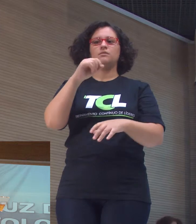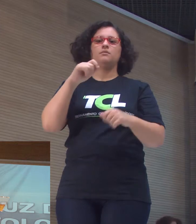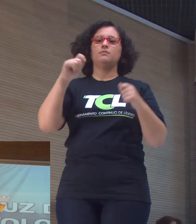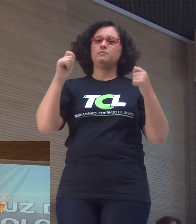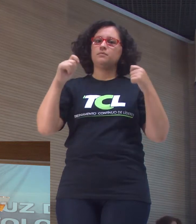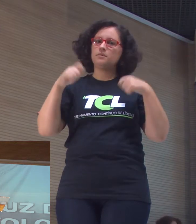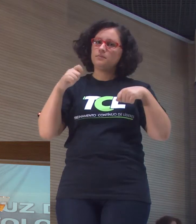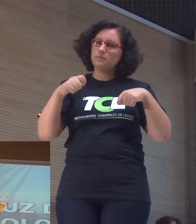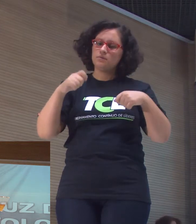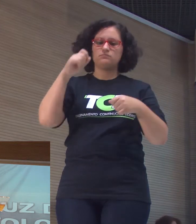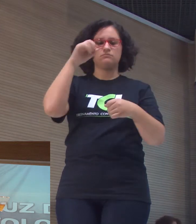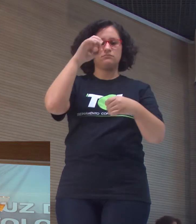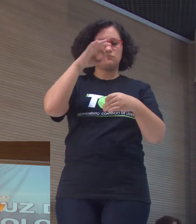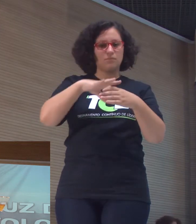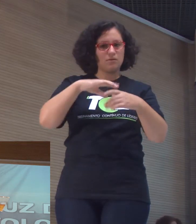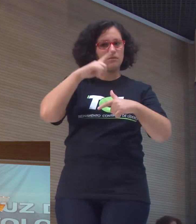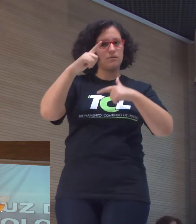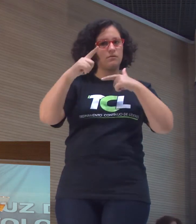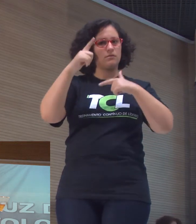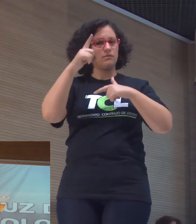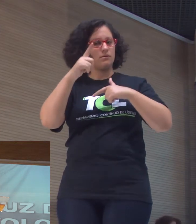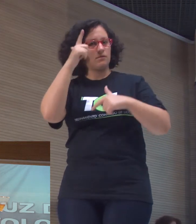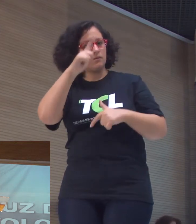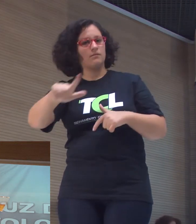Certo? E a gente vai